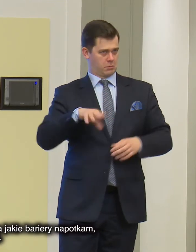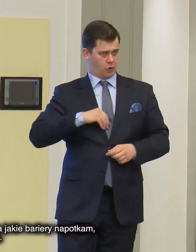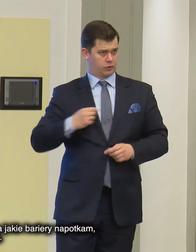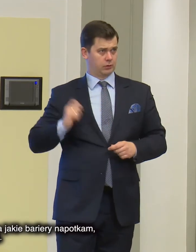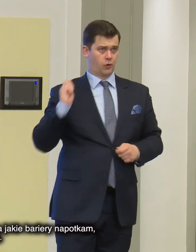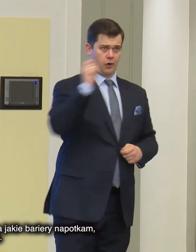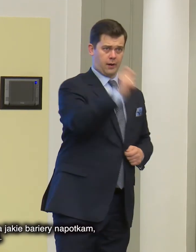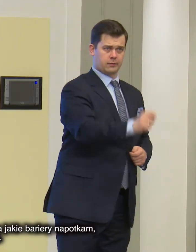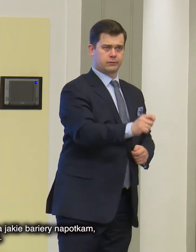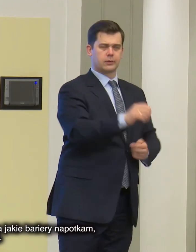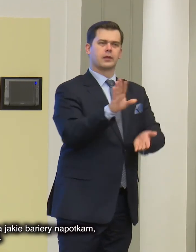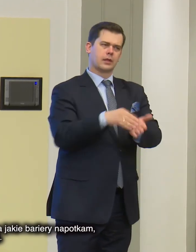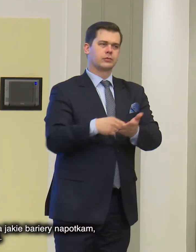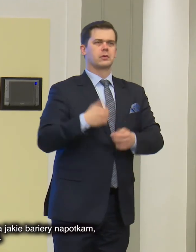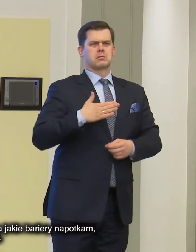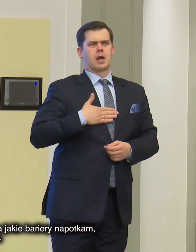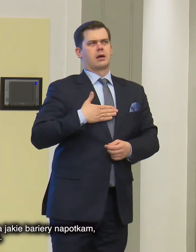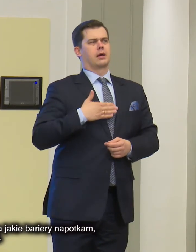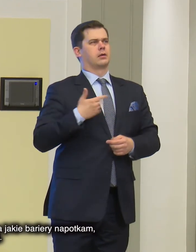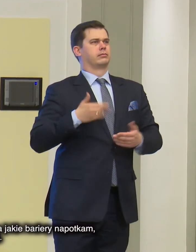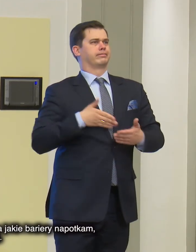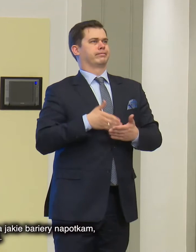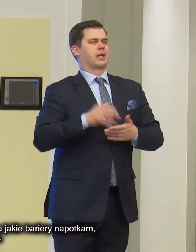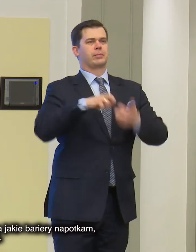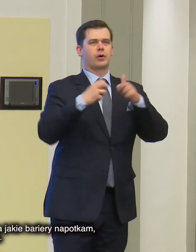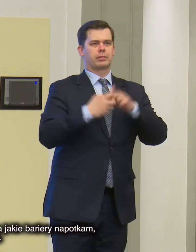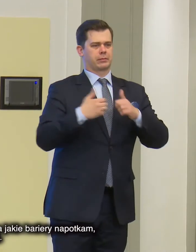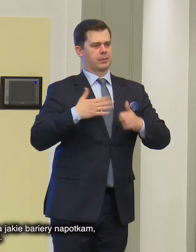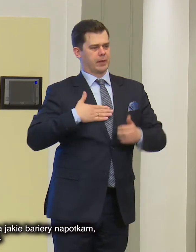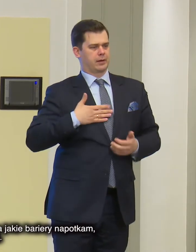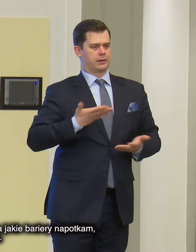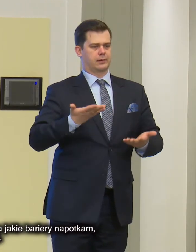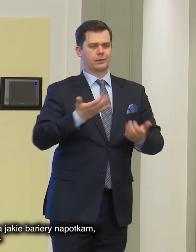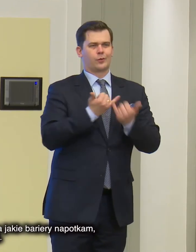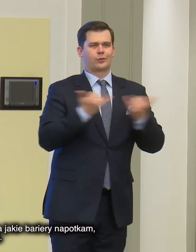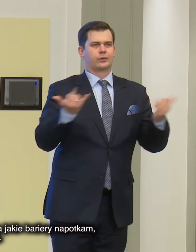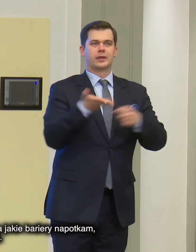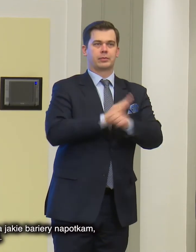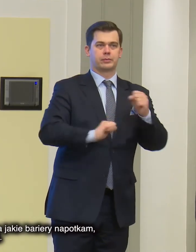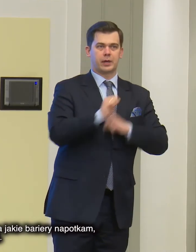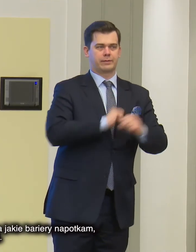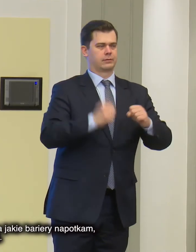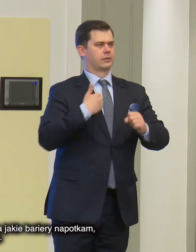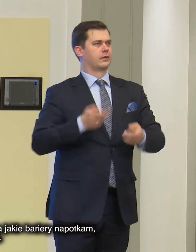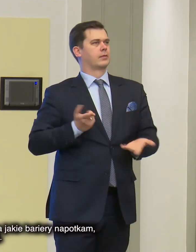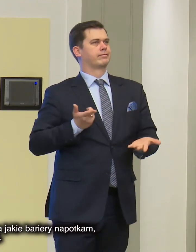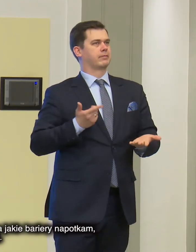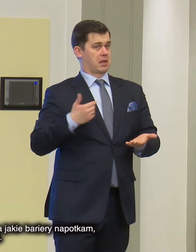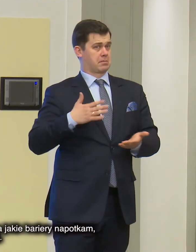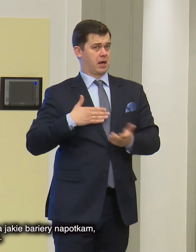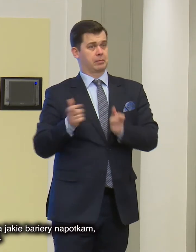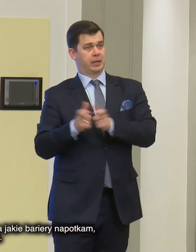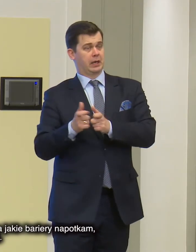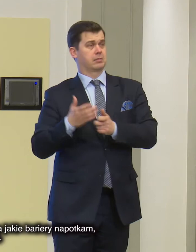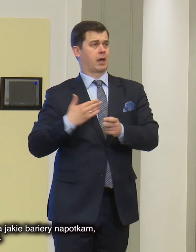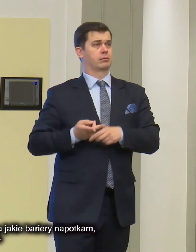ja mając takie, a nie inne ograniczenie, czy taką, a nie inną niepełnosprawność, na